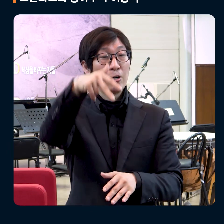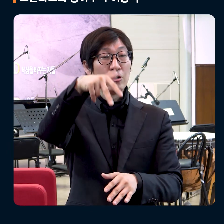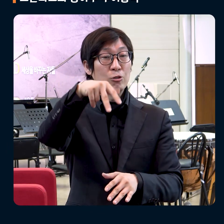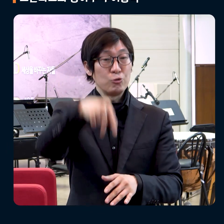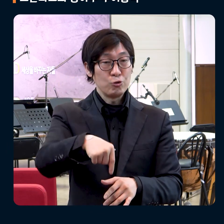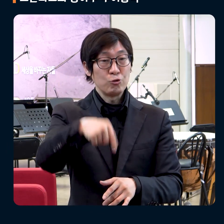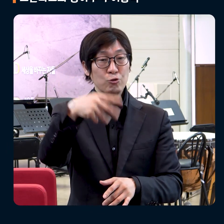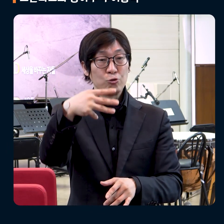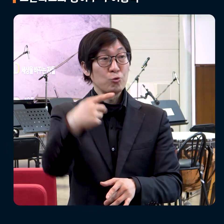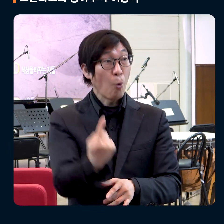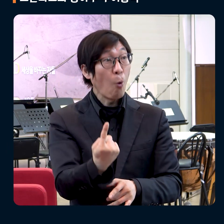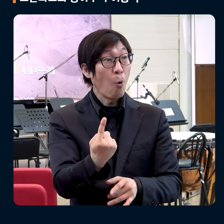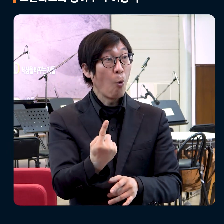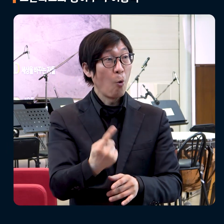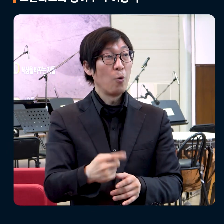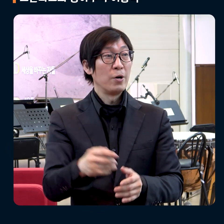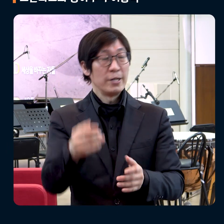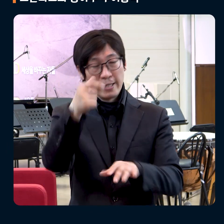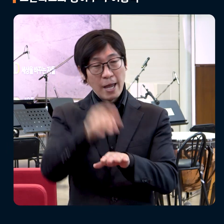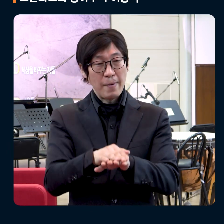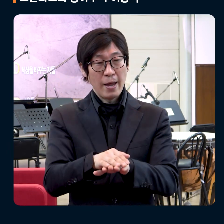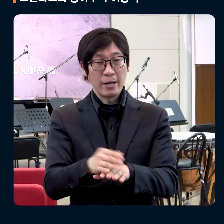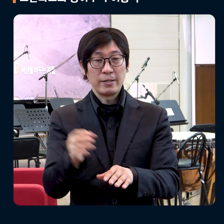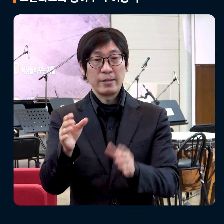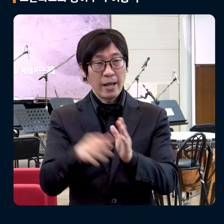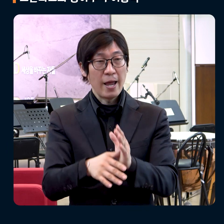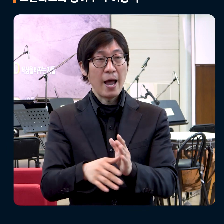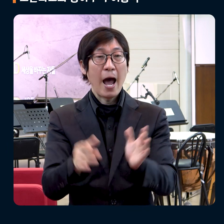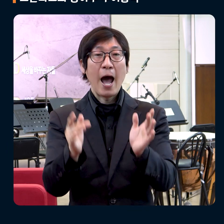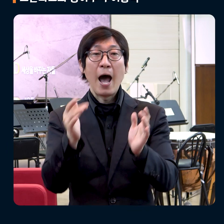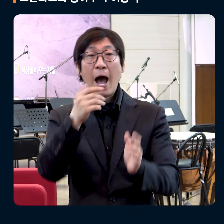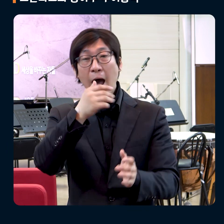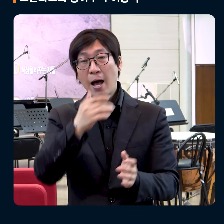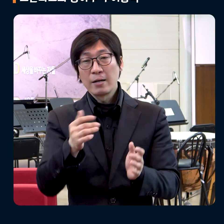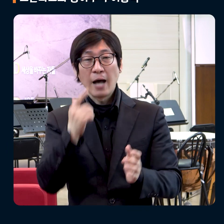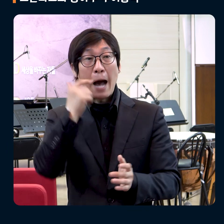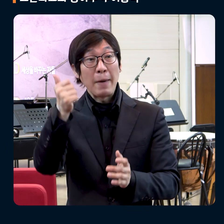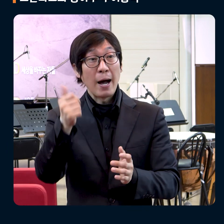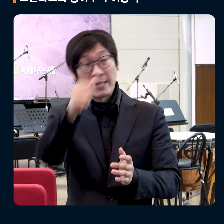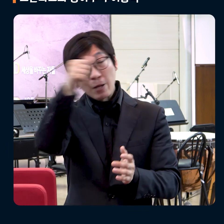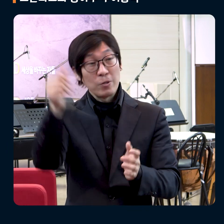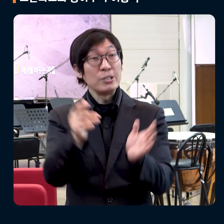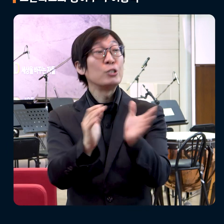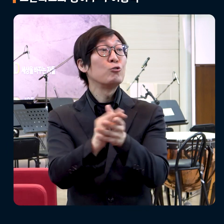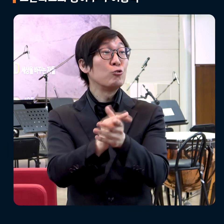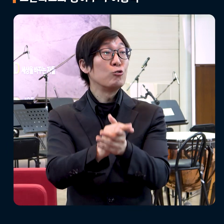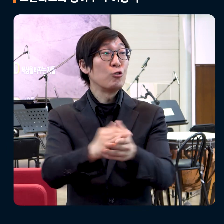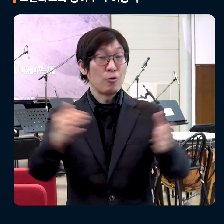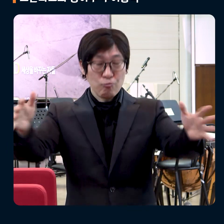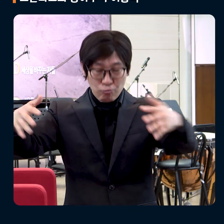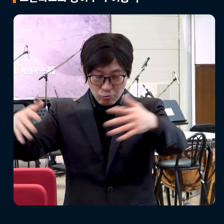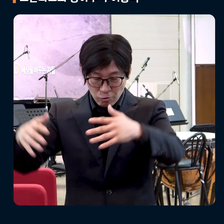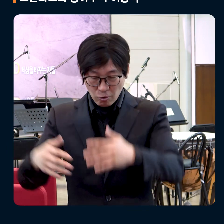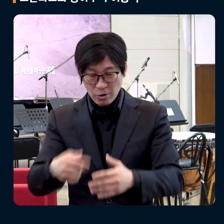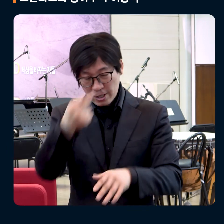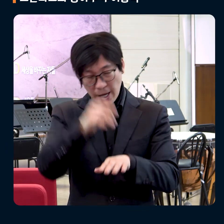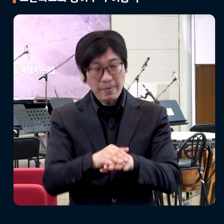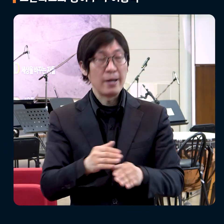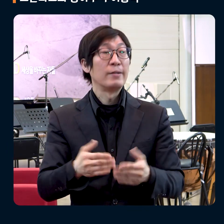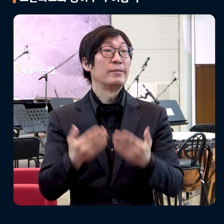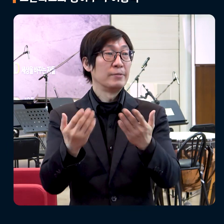날이에요. 그때 딸이 아빠 친구들, 장로님들 초대했습니다. 그리고서 쫙 모여서 예배를